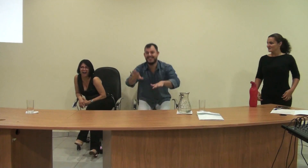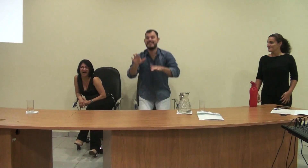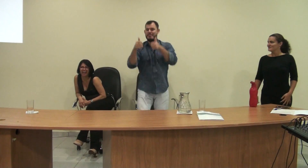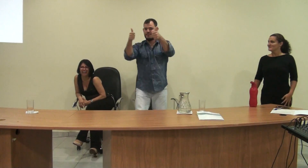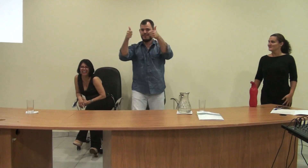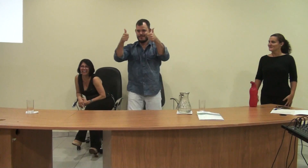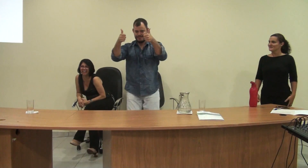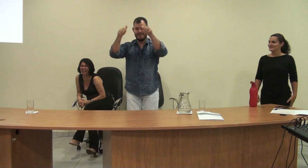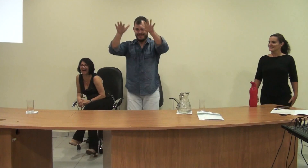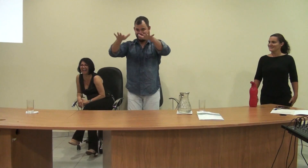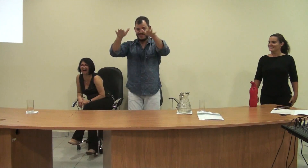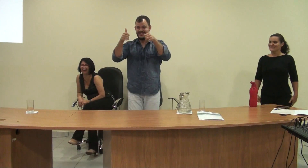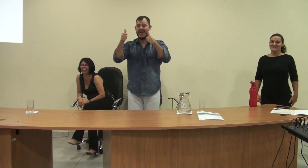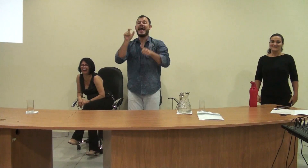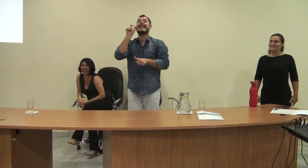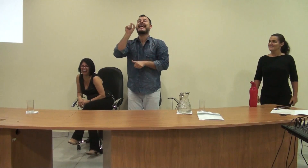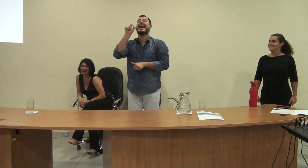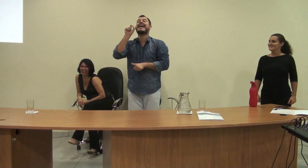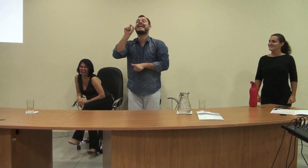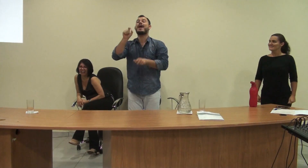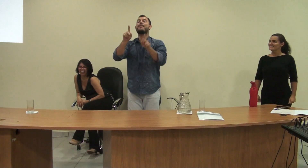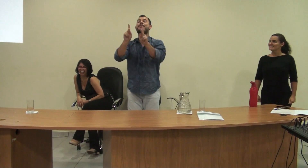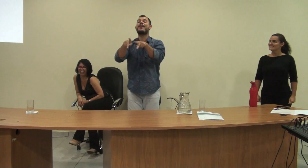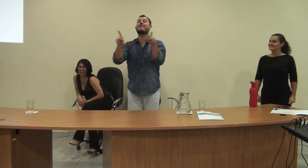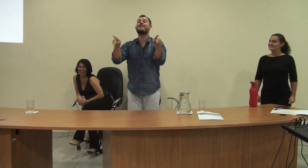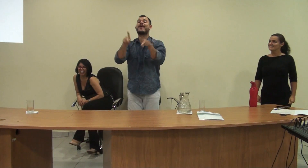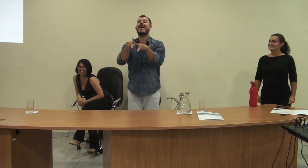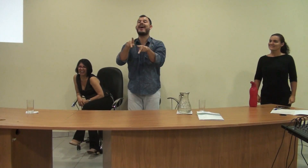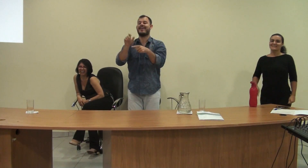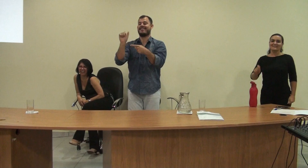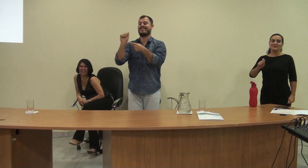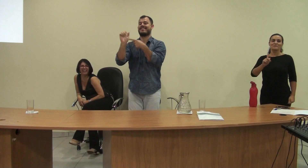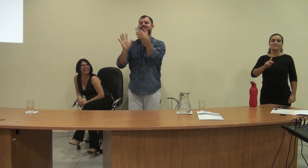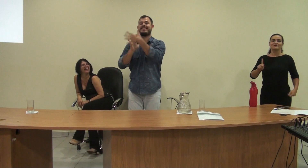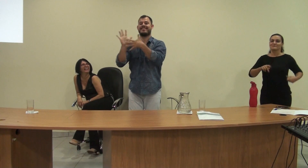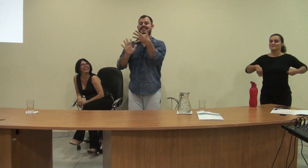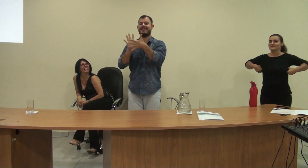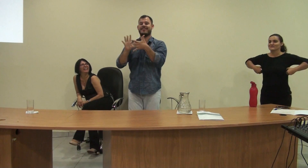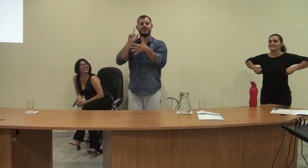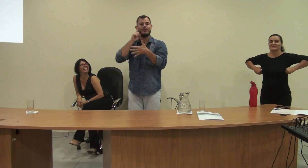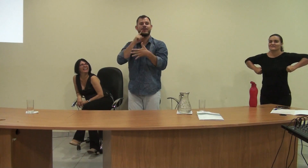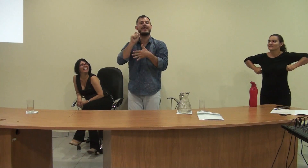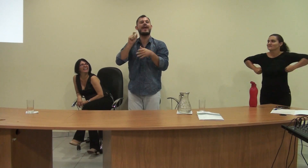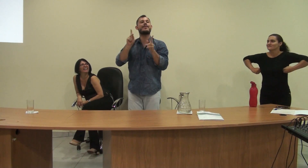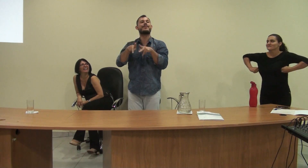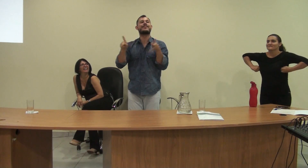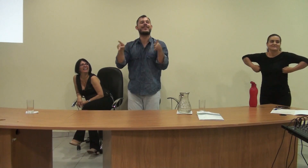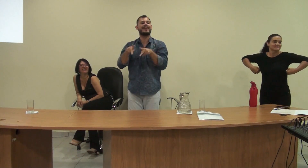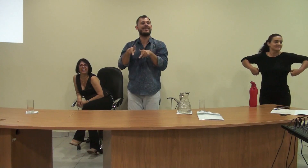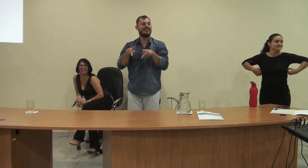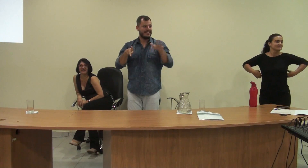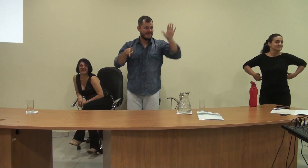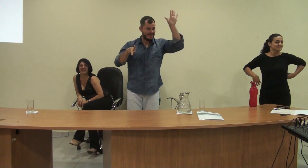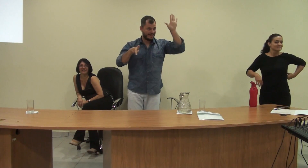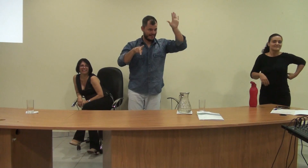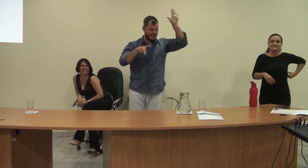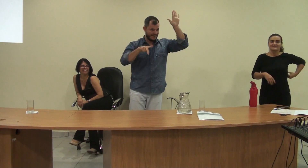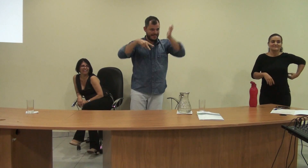tem muito. Olha só, muito bom, podem sentar. Agora eu quero perguntar, quem são os professores do CAS que estão